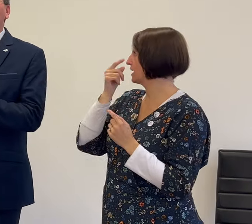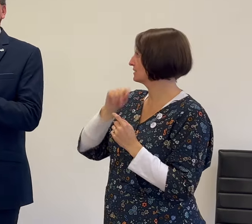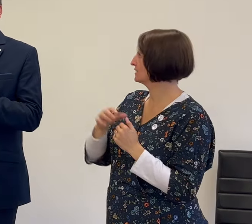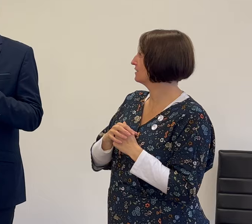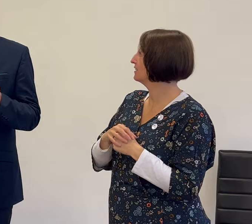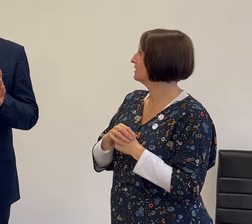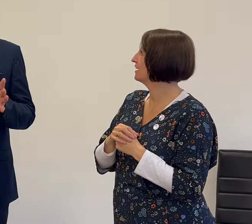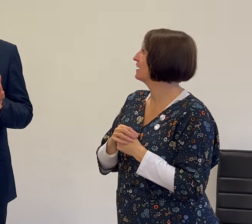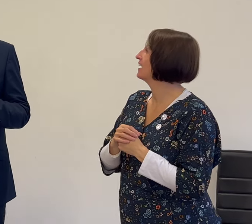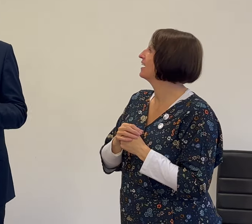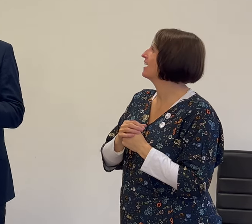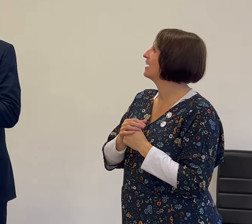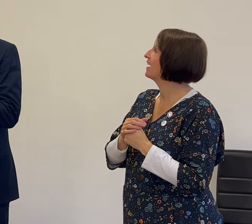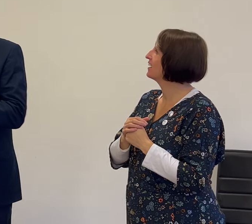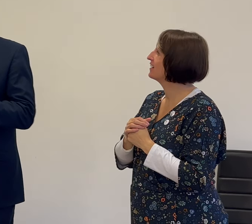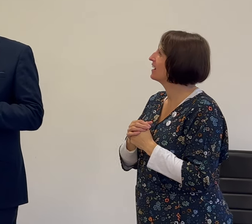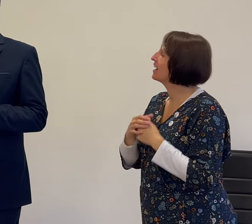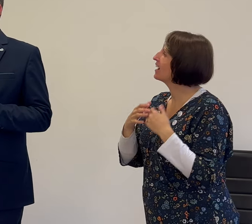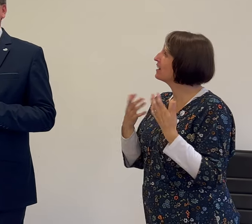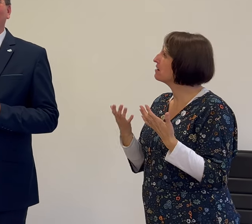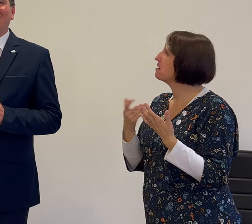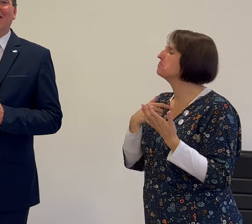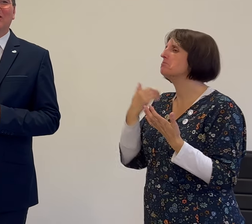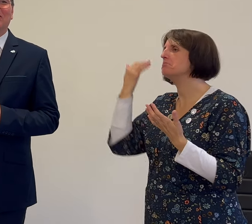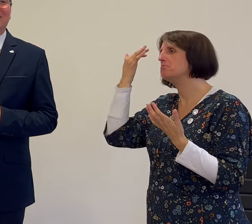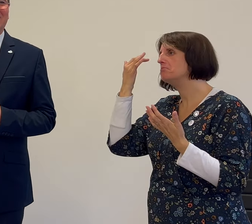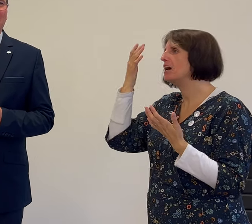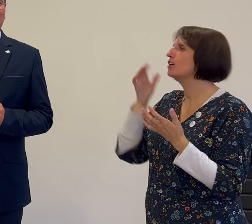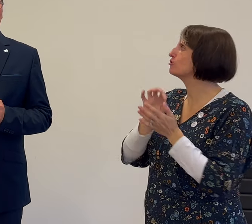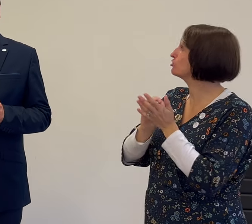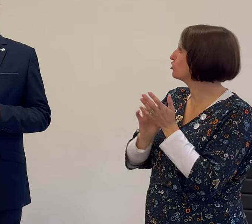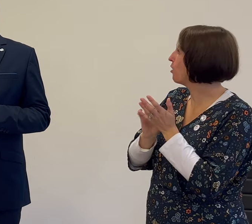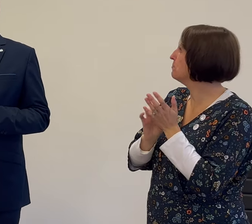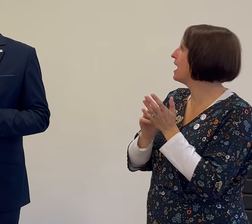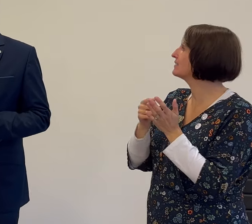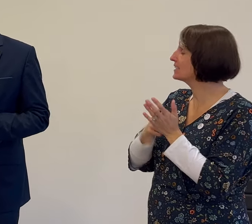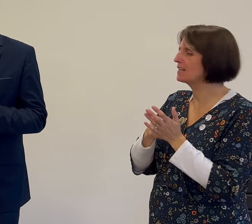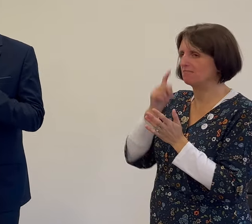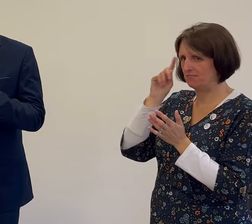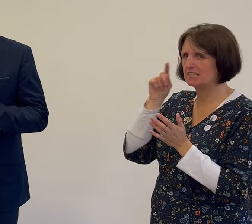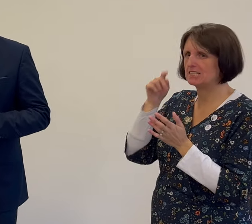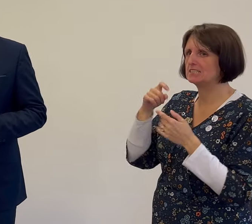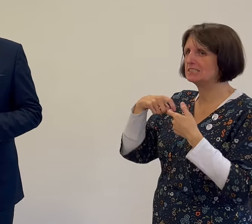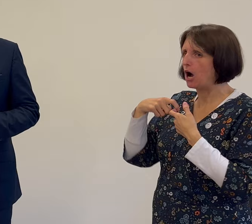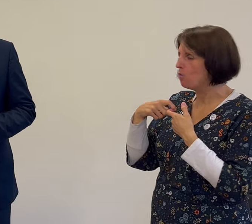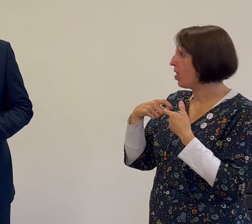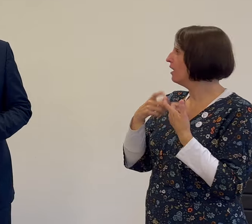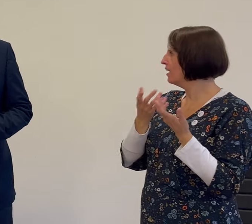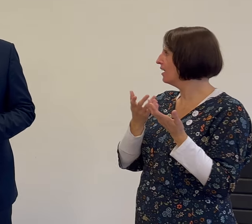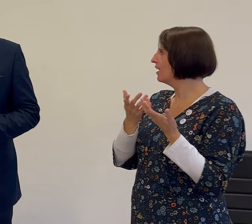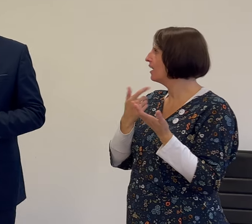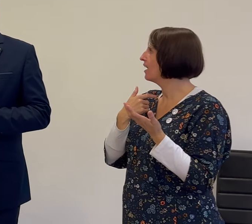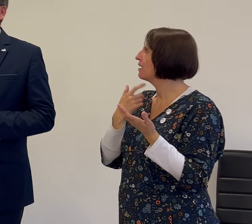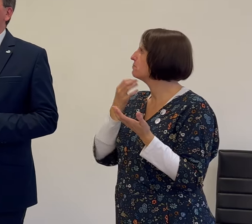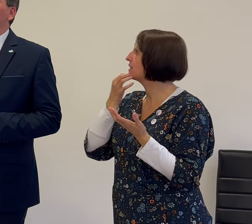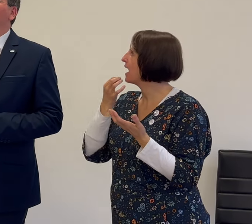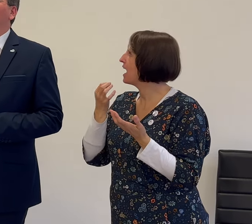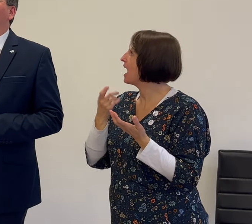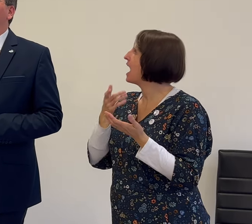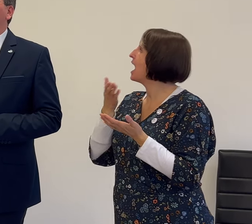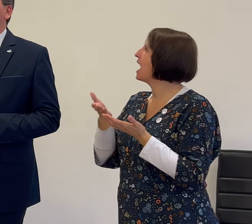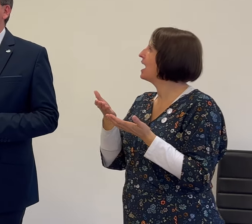Už jsme kousek blíž, aspoň víte tu dobu. Je to něco se Saulem, jsou tam Pelištejci. No